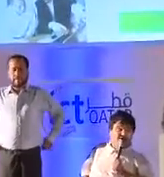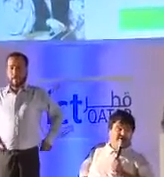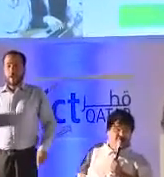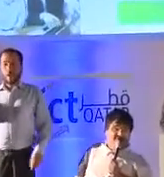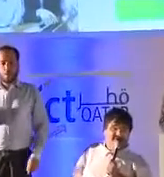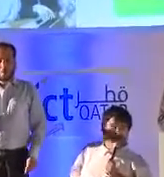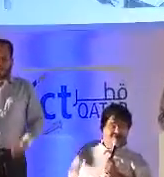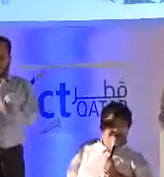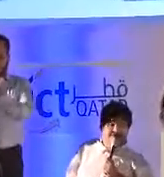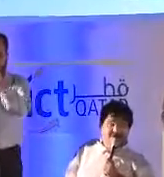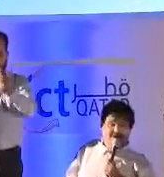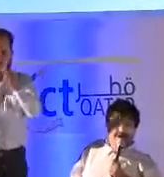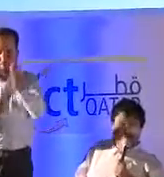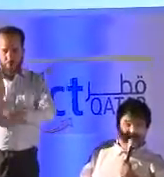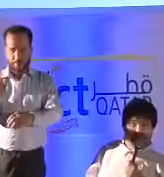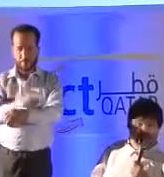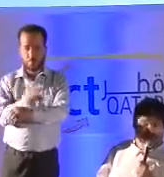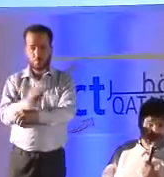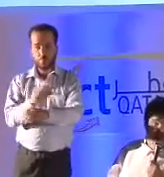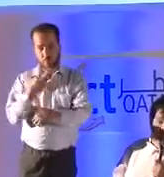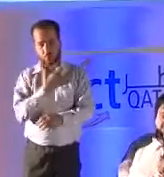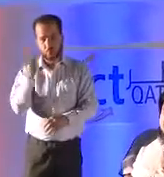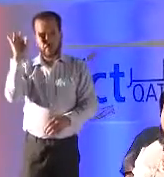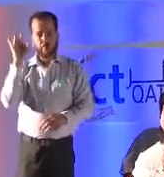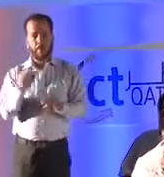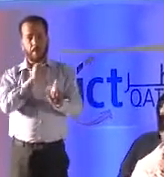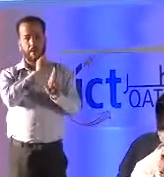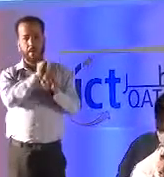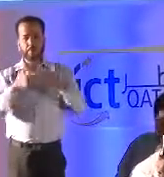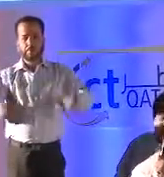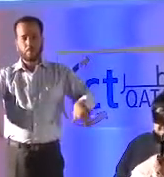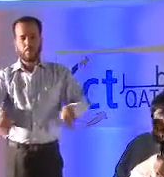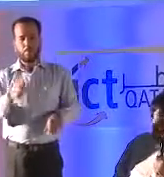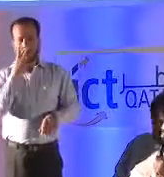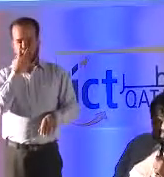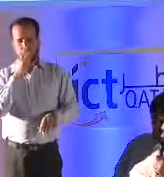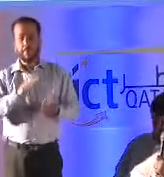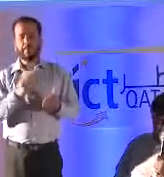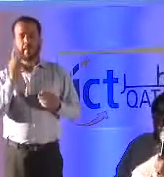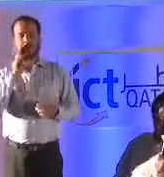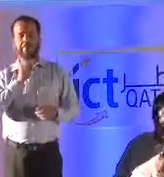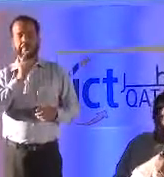اليوم سوف نناقش تقنيات جديدة التي تخص الأشخاص ضعفاء البصر.